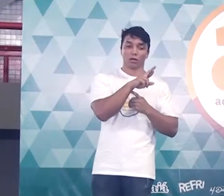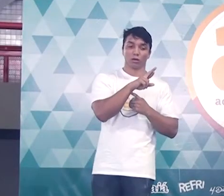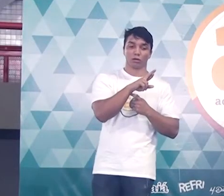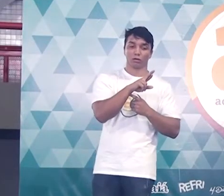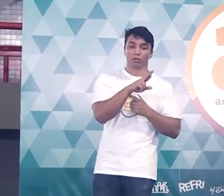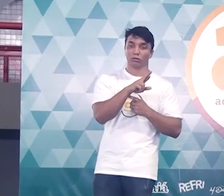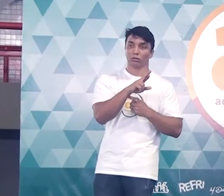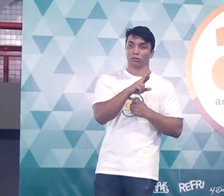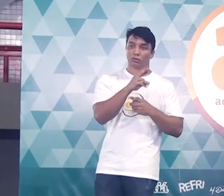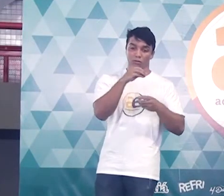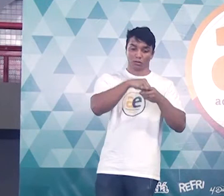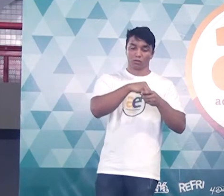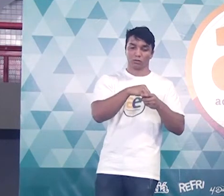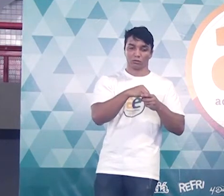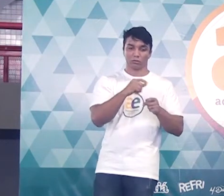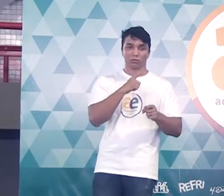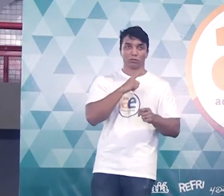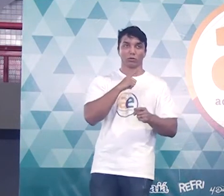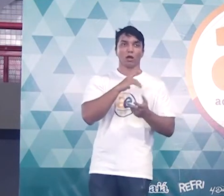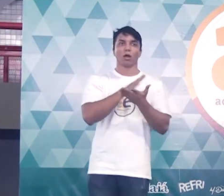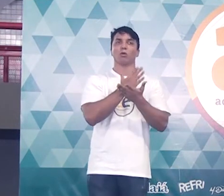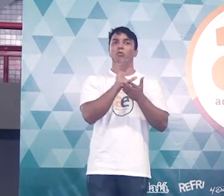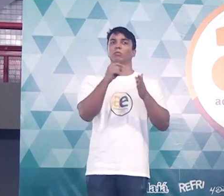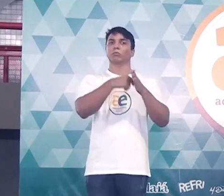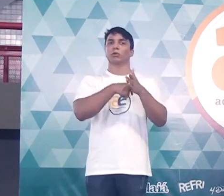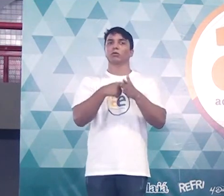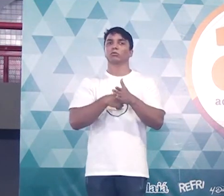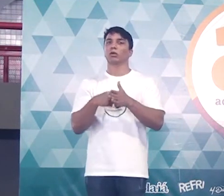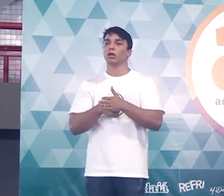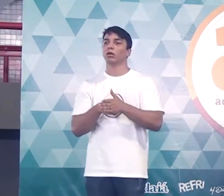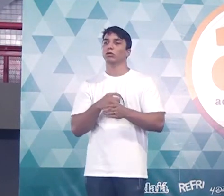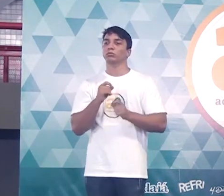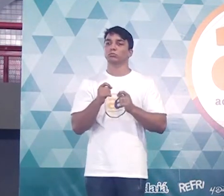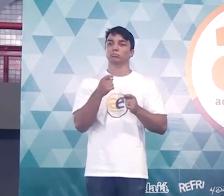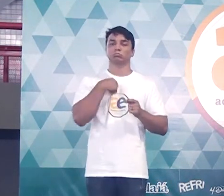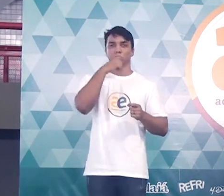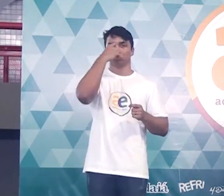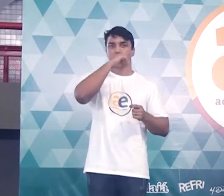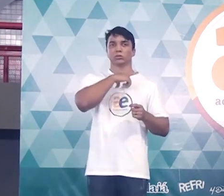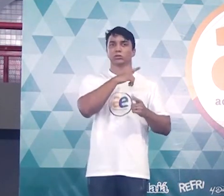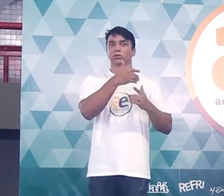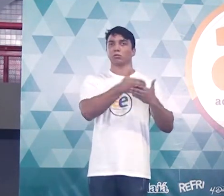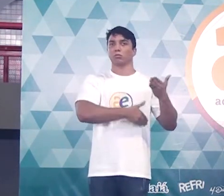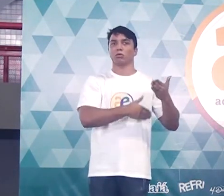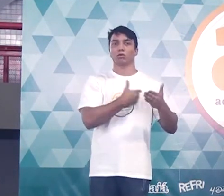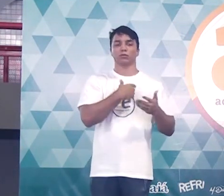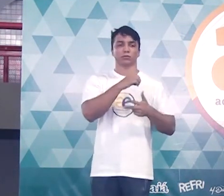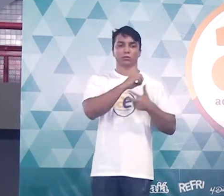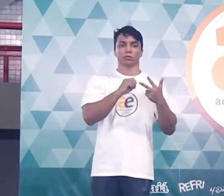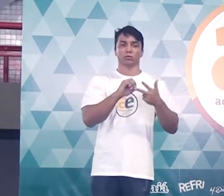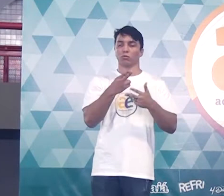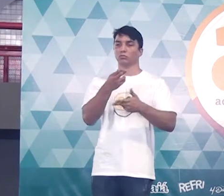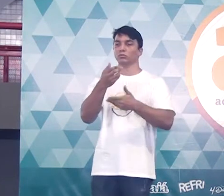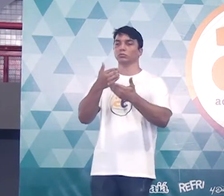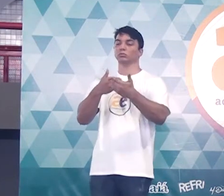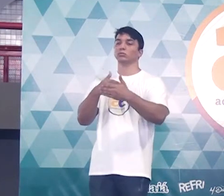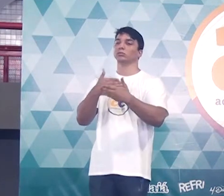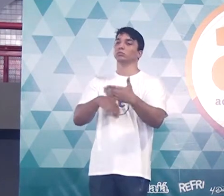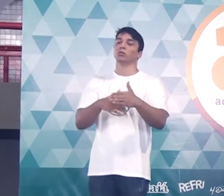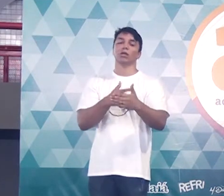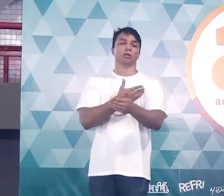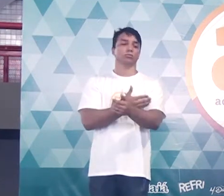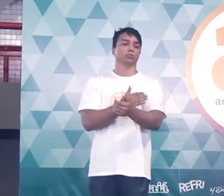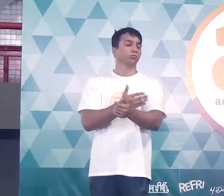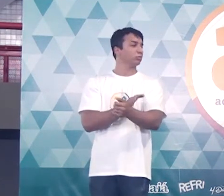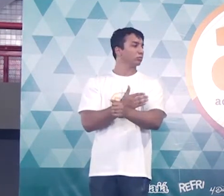não sei, porque uns alunos me perguntaram, não sei se caiu na prova do Enem ou o simulado deles.